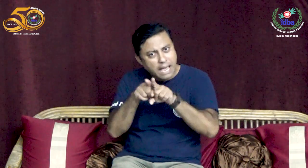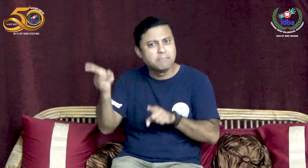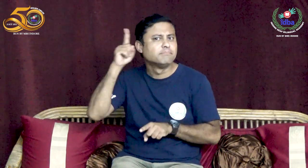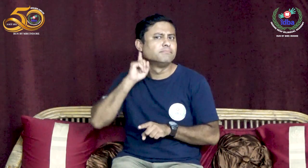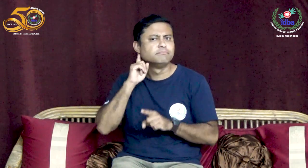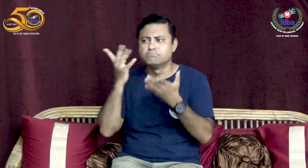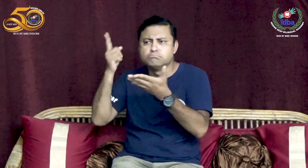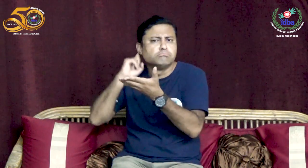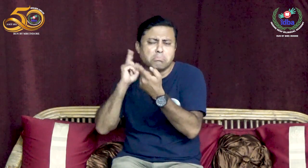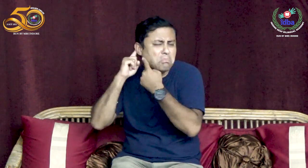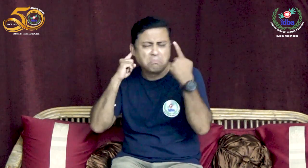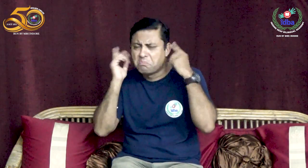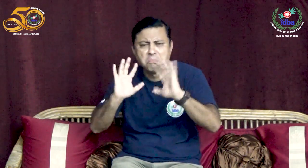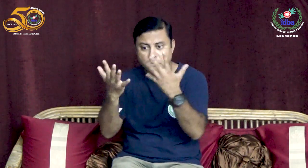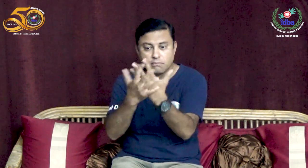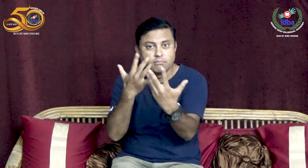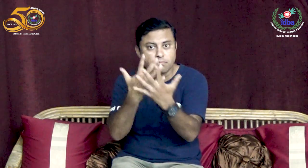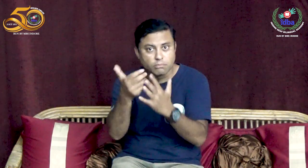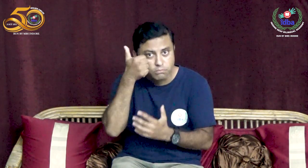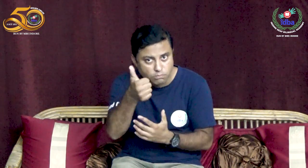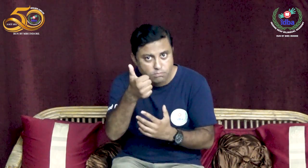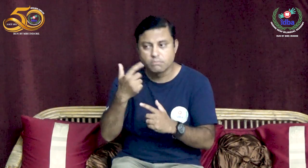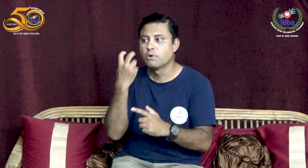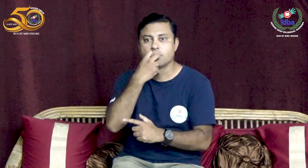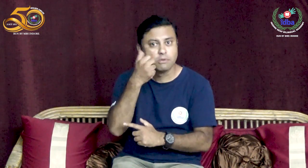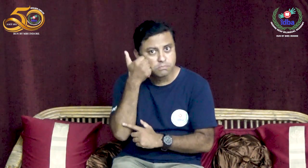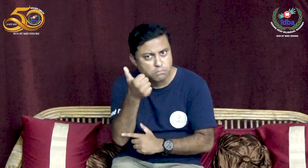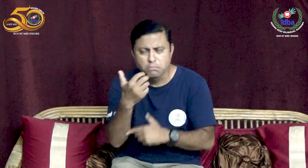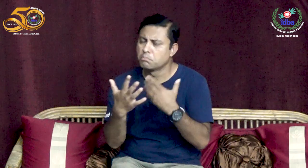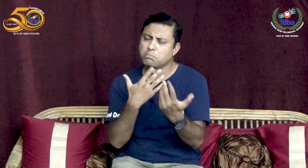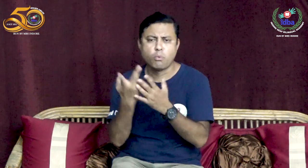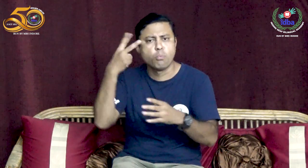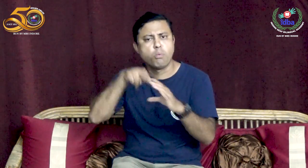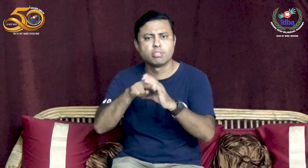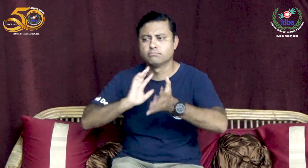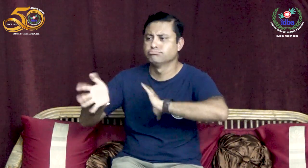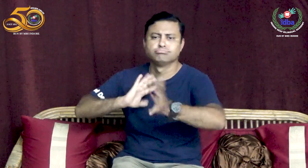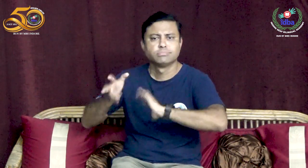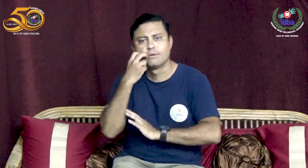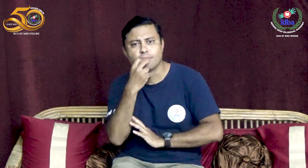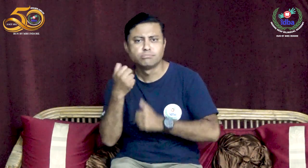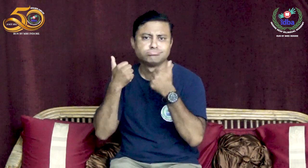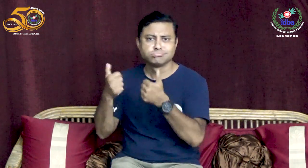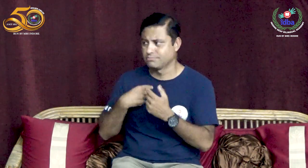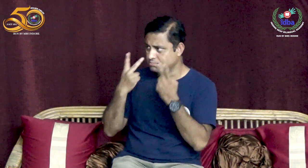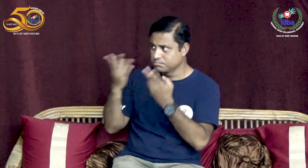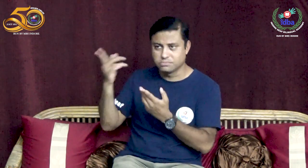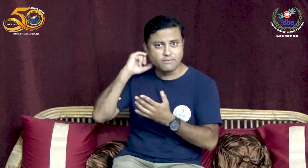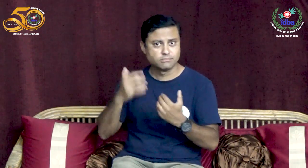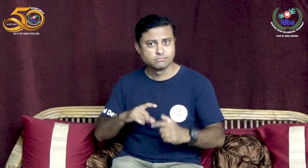हाँ, ये वैसा ही है। ये इससे इनका मतलब नहीं है, आपके भले कान अच्छे हो या ना हो, आप बोल सकते हो या ना बोल सकते हो, आपकी स्पीच थेरेपी हो या ना हो, कोई